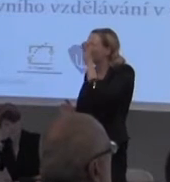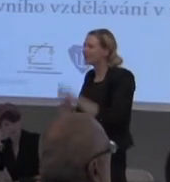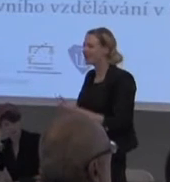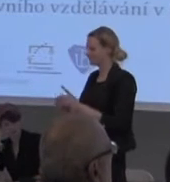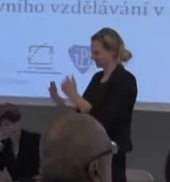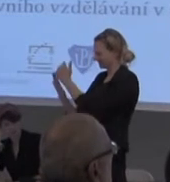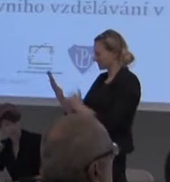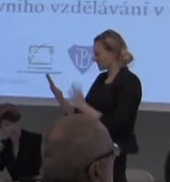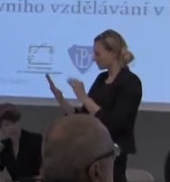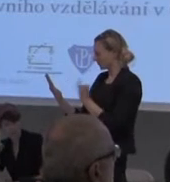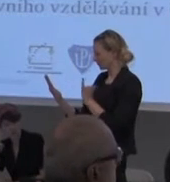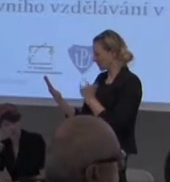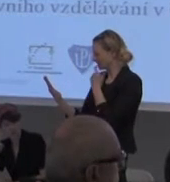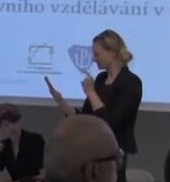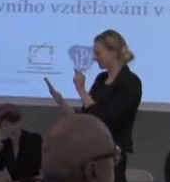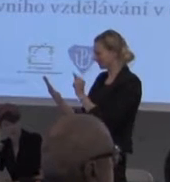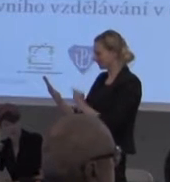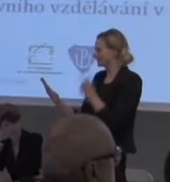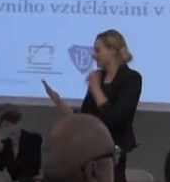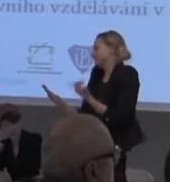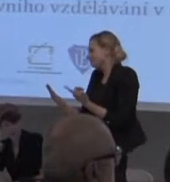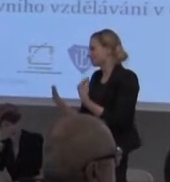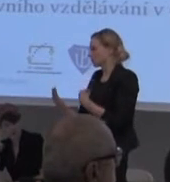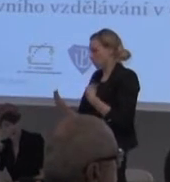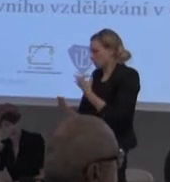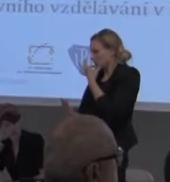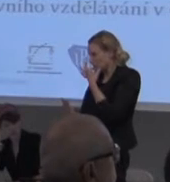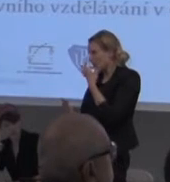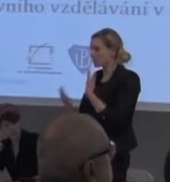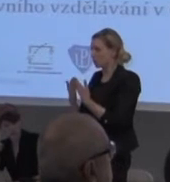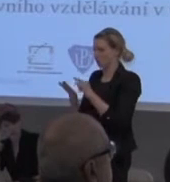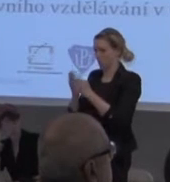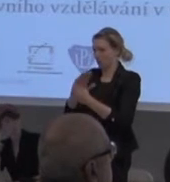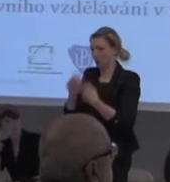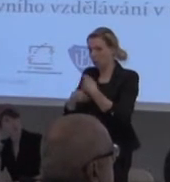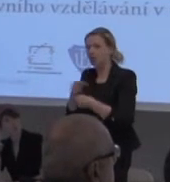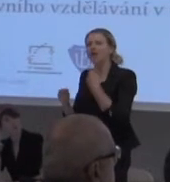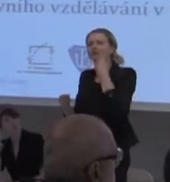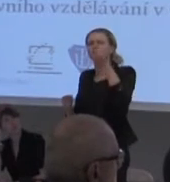a nestihnete všechno, můžete mít spoustu dotazů. Od toho jsou tady tyhle